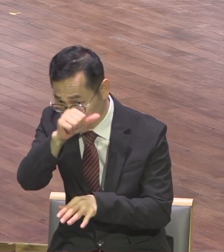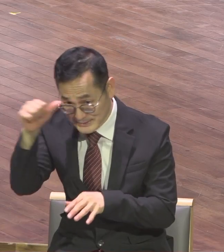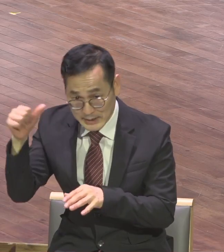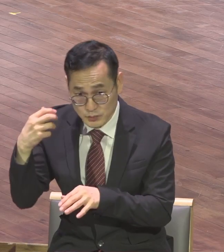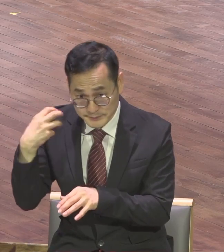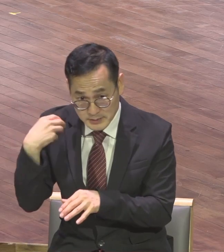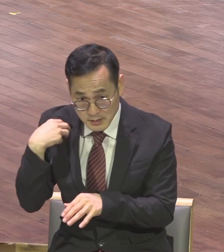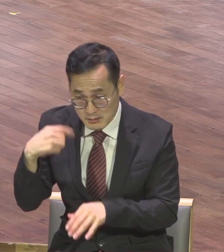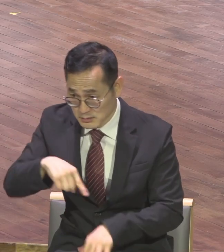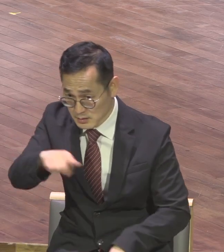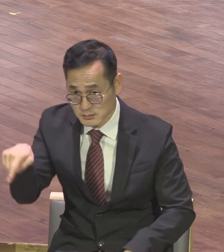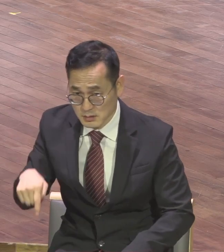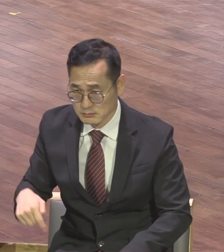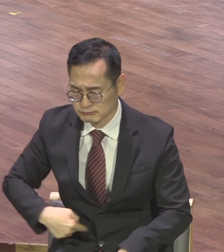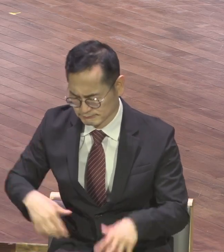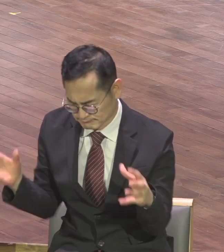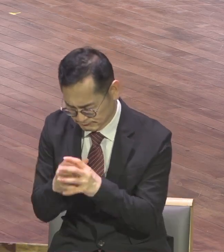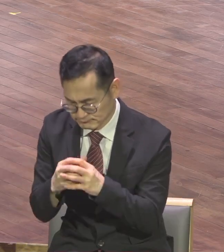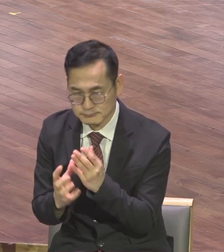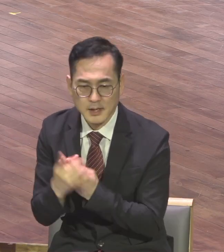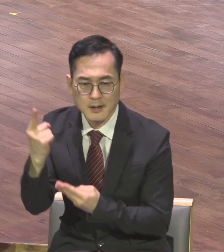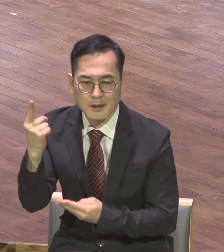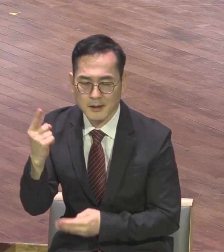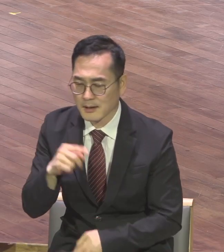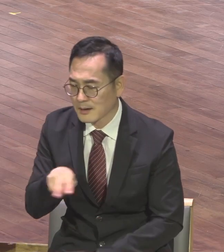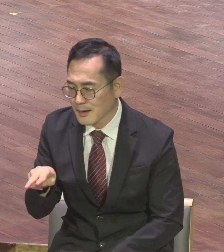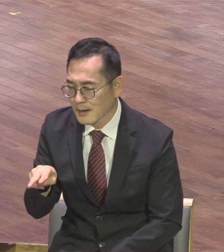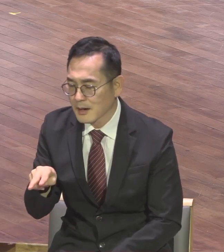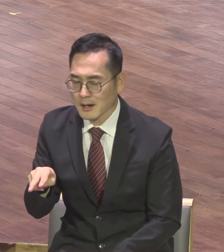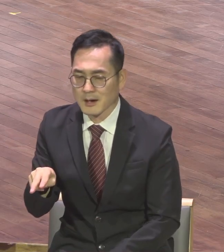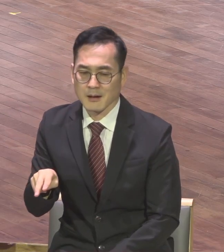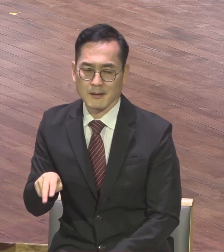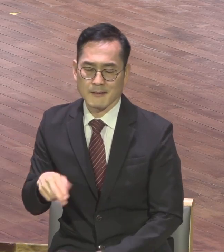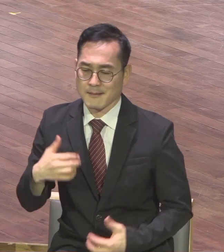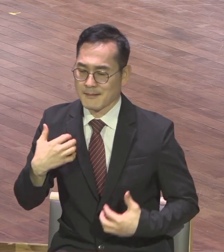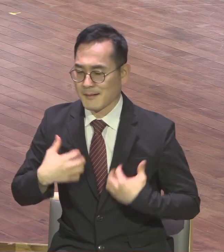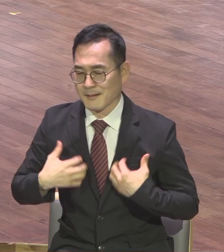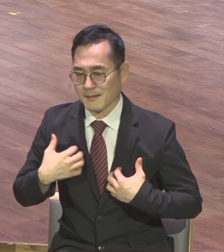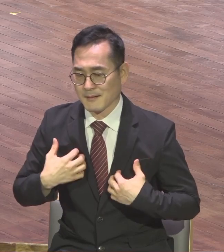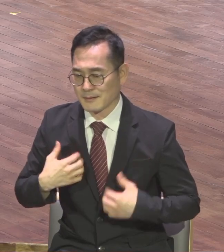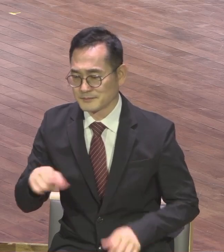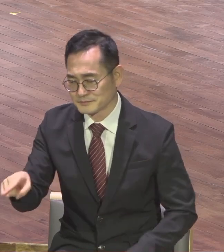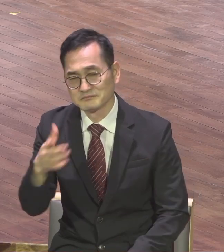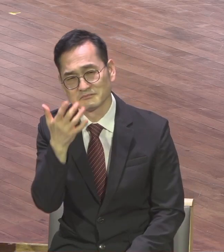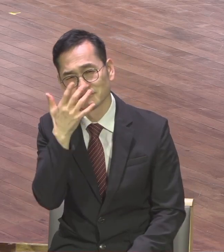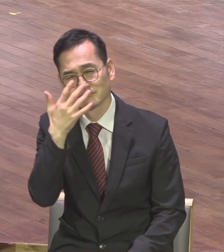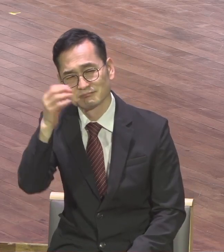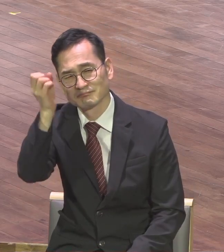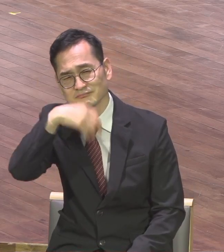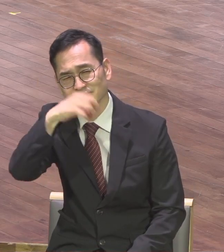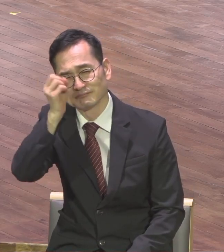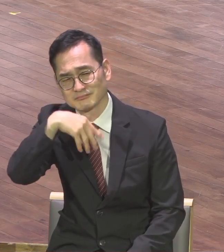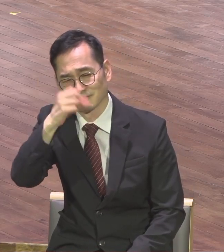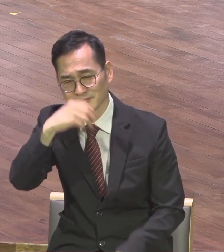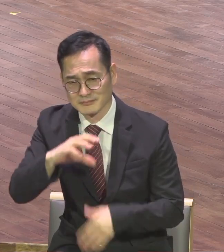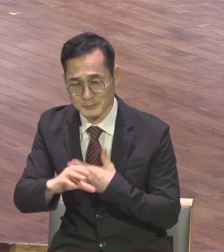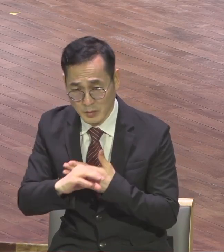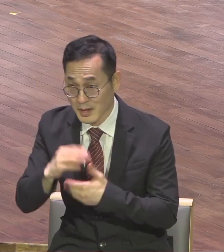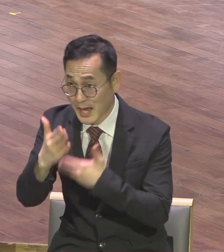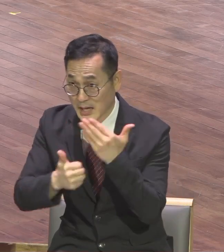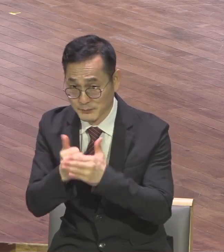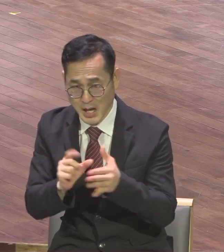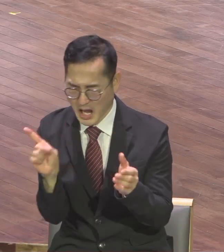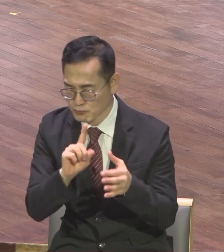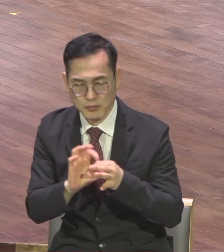반드시 이루어질 줄로 믿습니다. 이런 가슴을 여러분이 가지지 않는다. 그럼 하나님과 아무